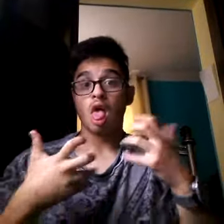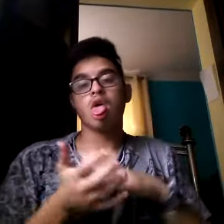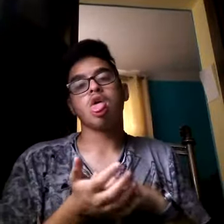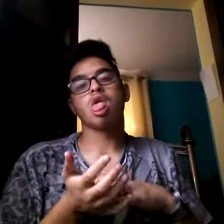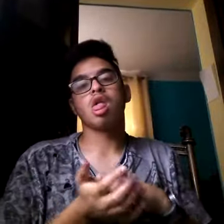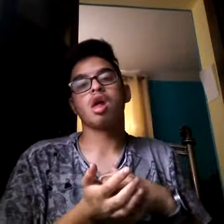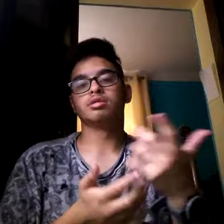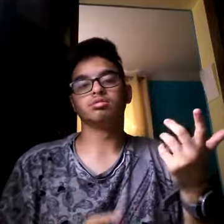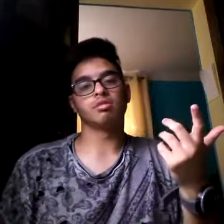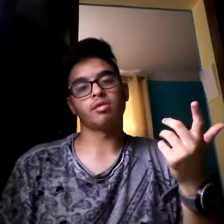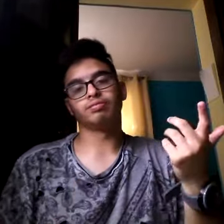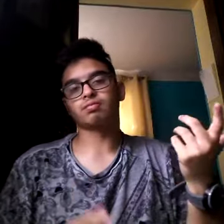Hurricane Jose offshore.